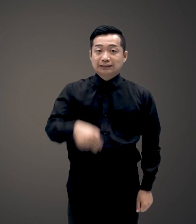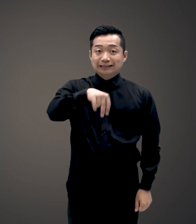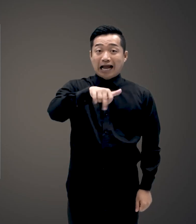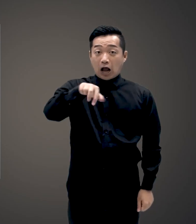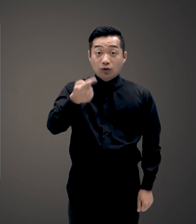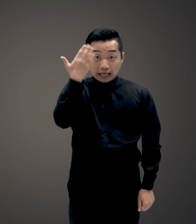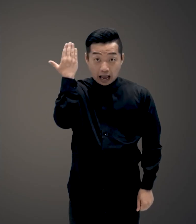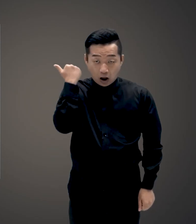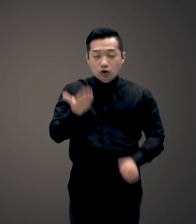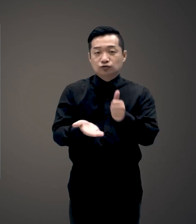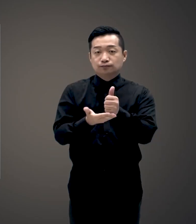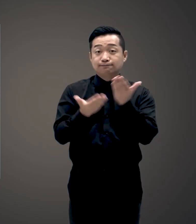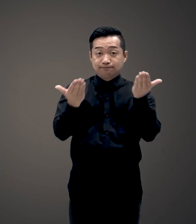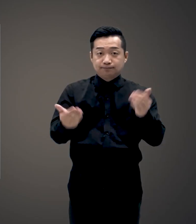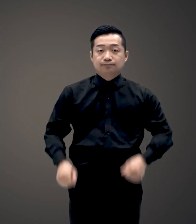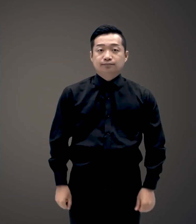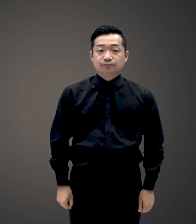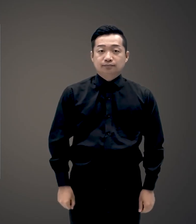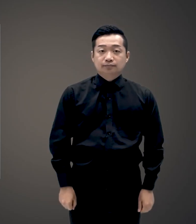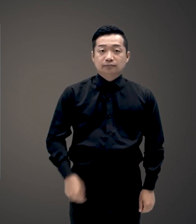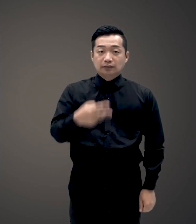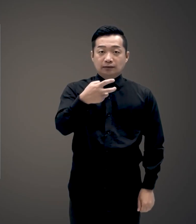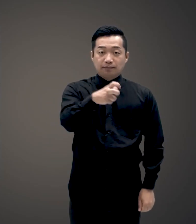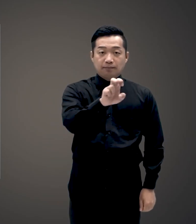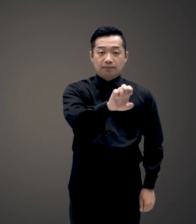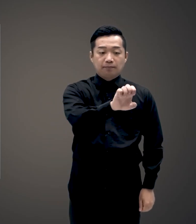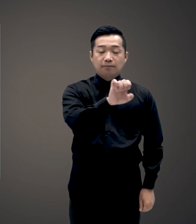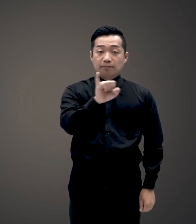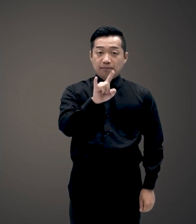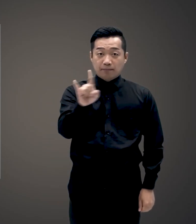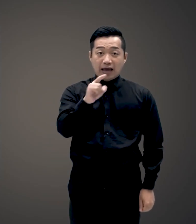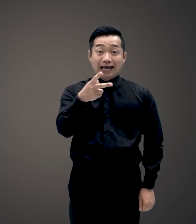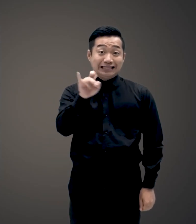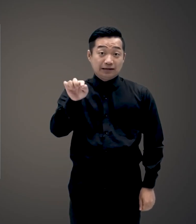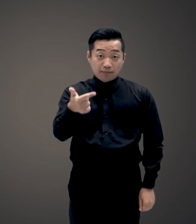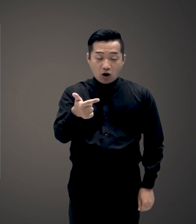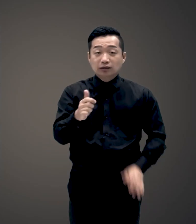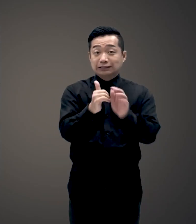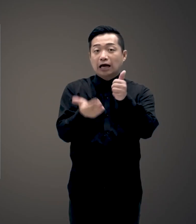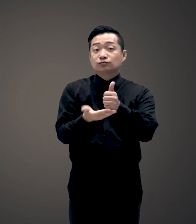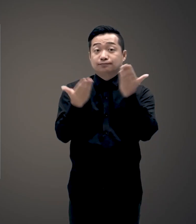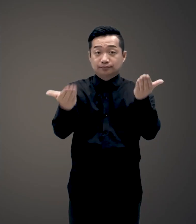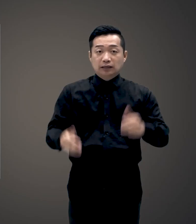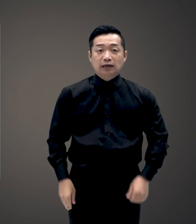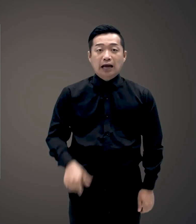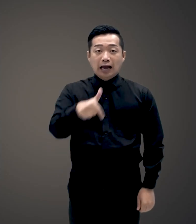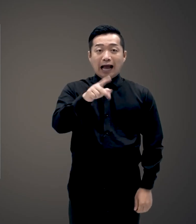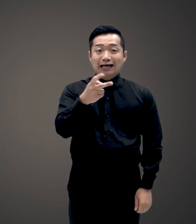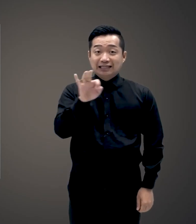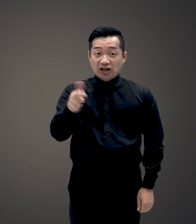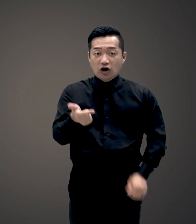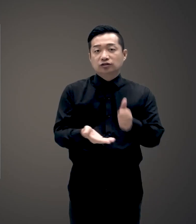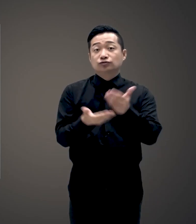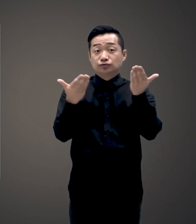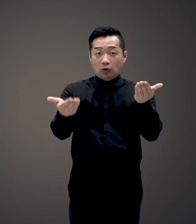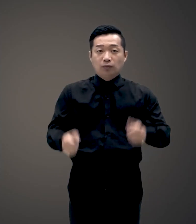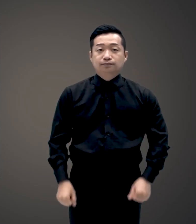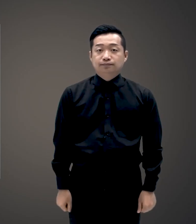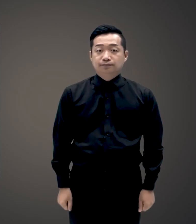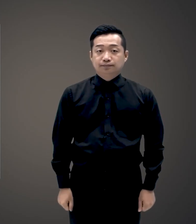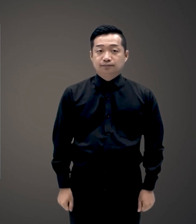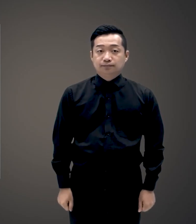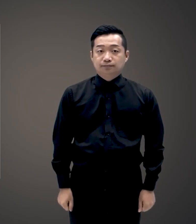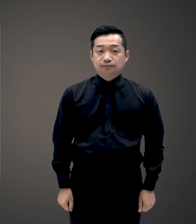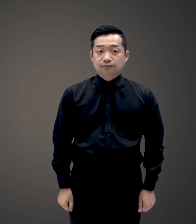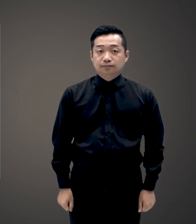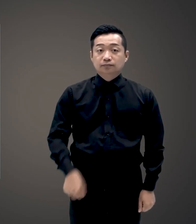시카고 대학 그레이트 북스, 클리프턴 패디먼 일생의 독서 계획, 가디언 선정, 최고의 소설,